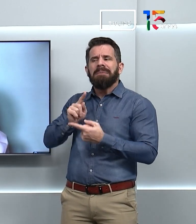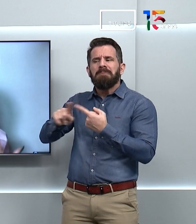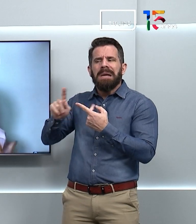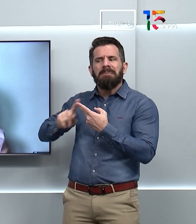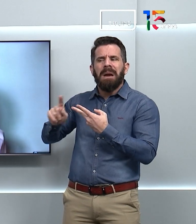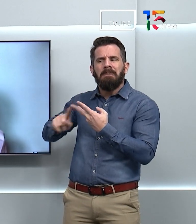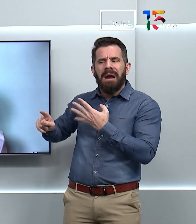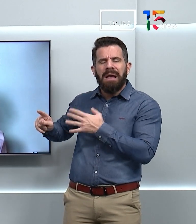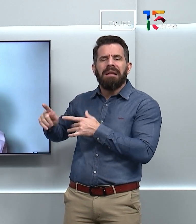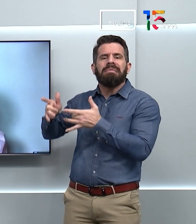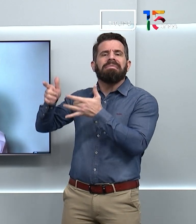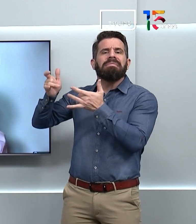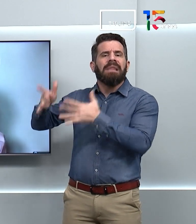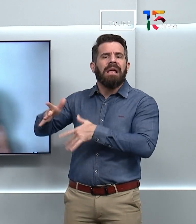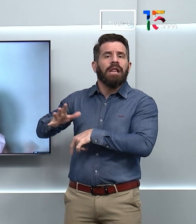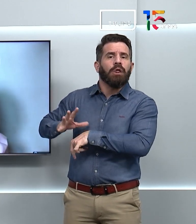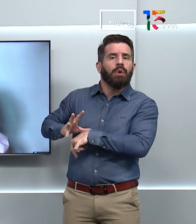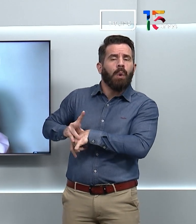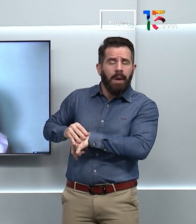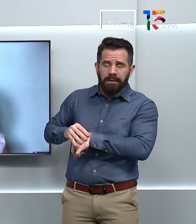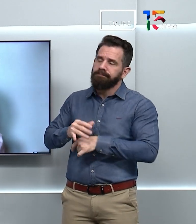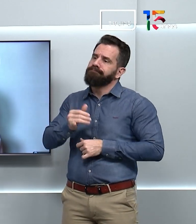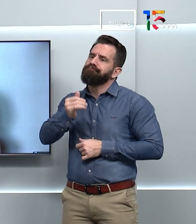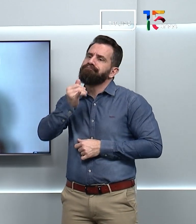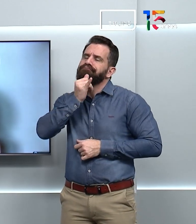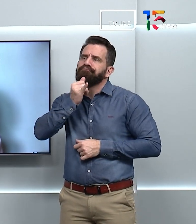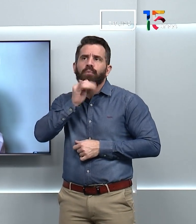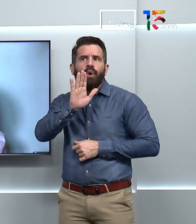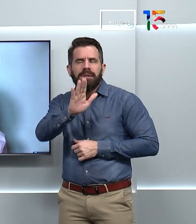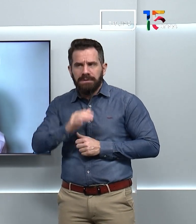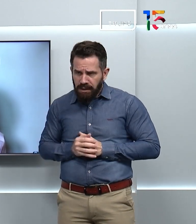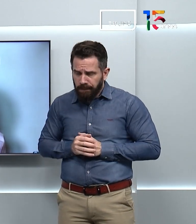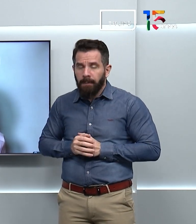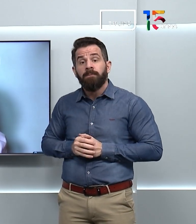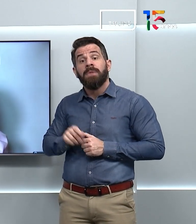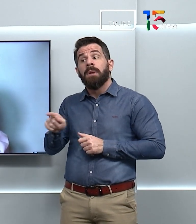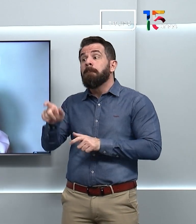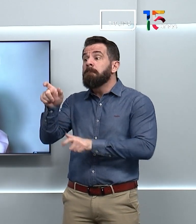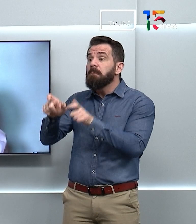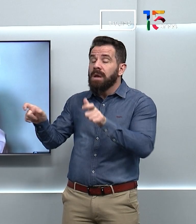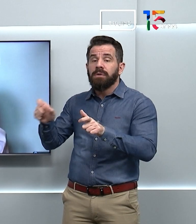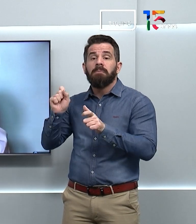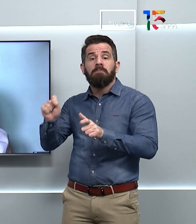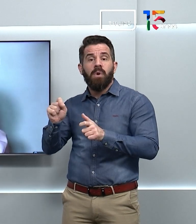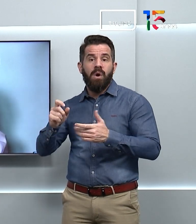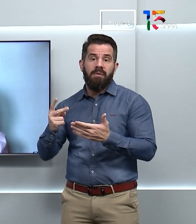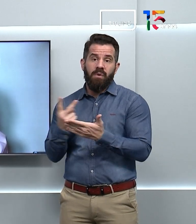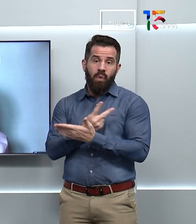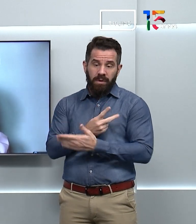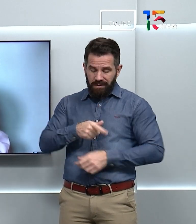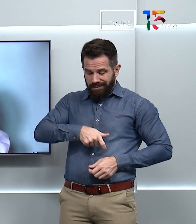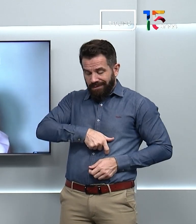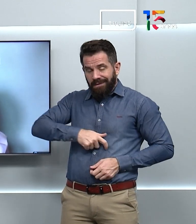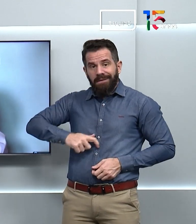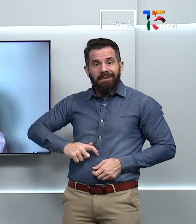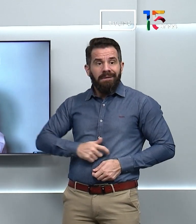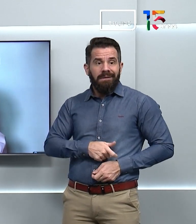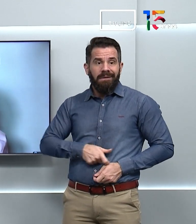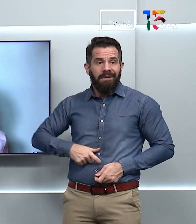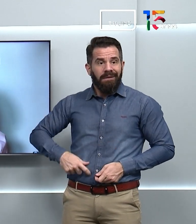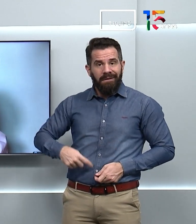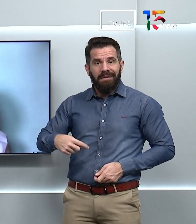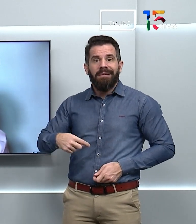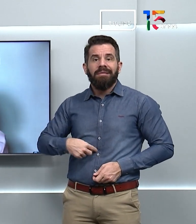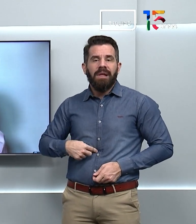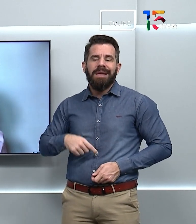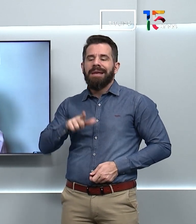específicas, pode ser contraindicado, como é o caso de pessoas que têm alguma condição do trato gastrointestinal, como é o exemplo